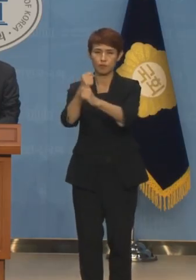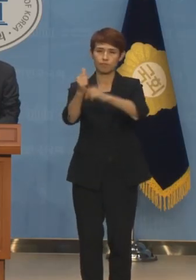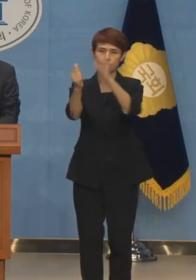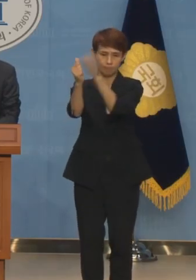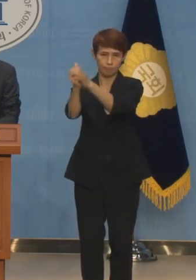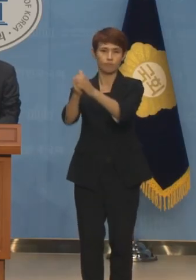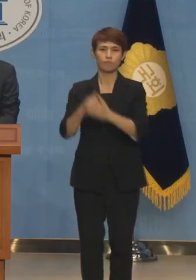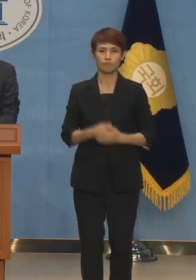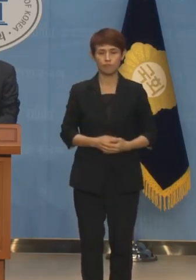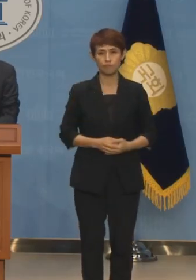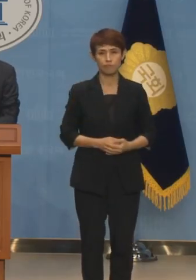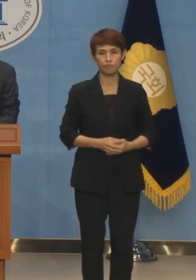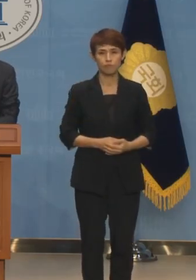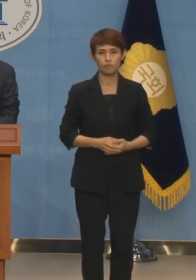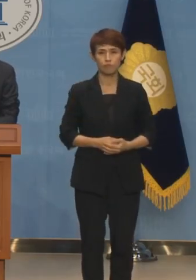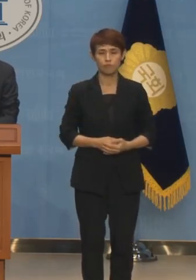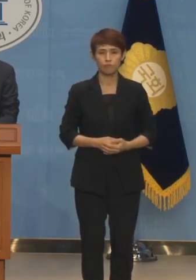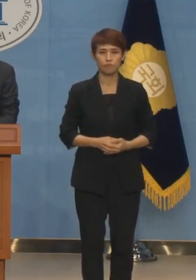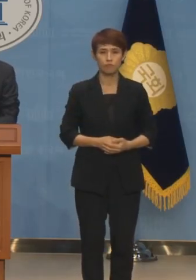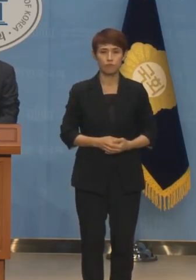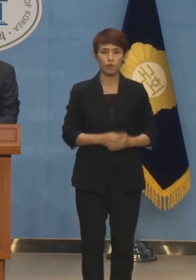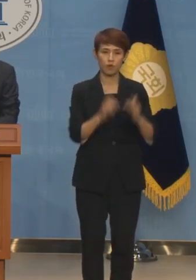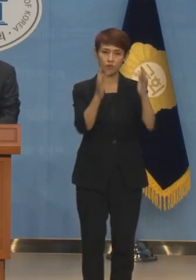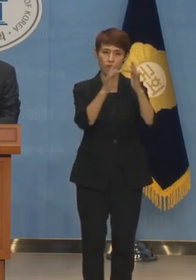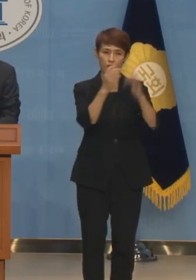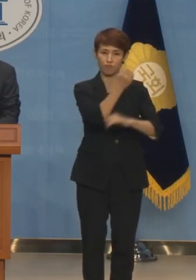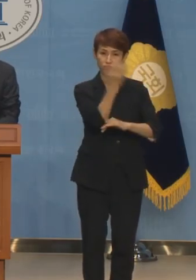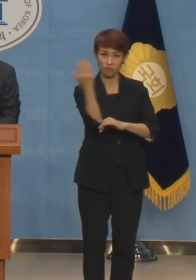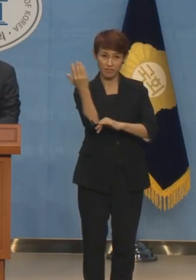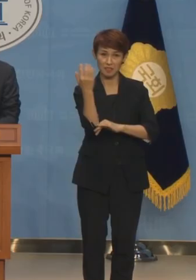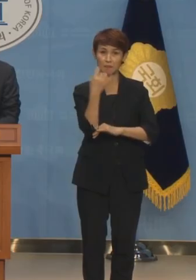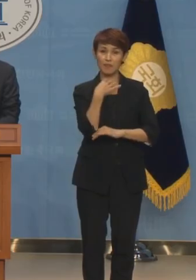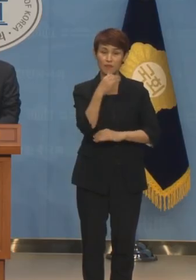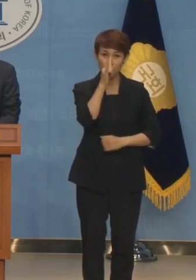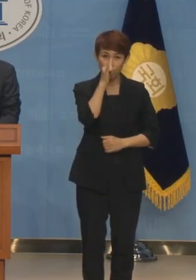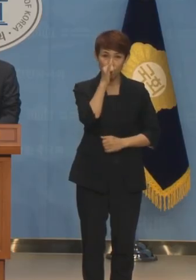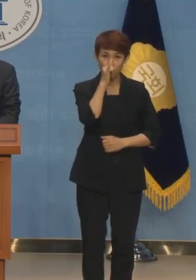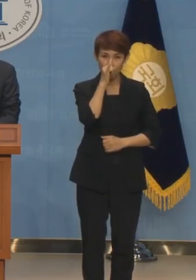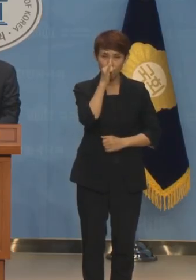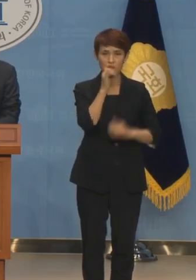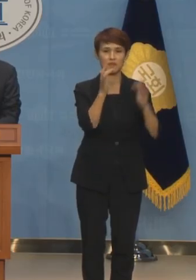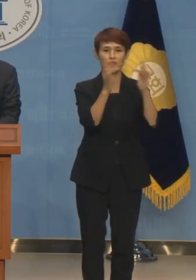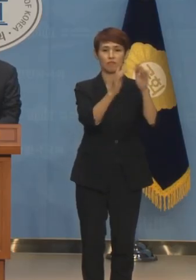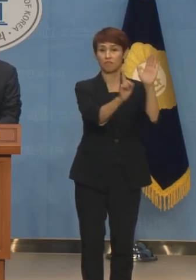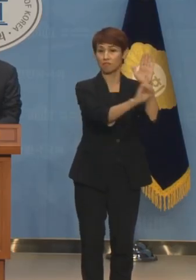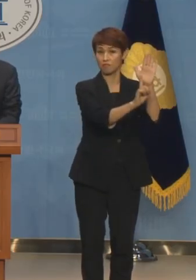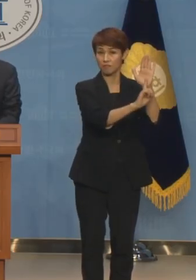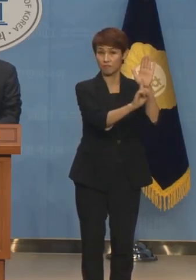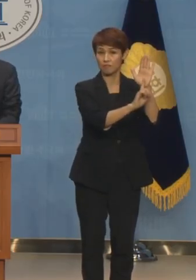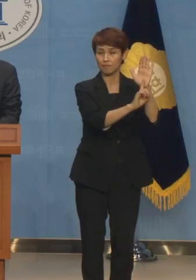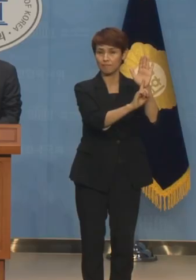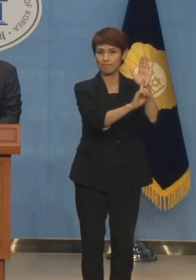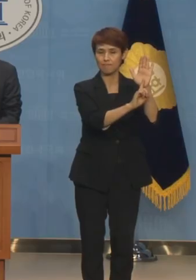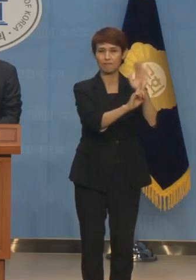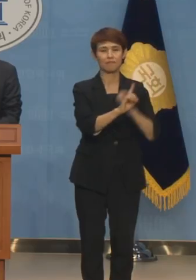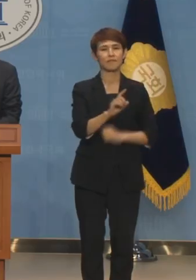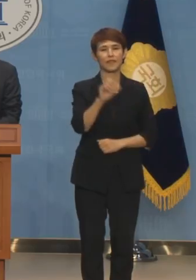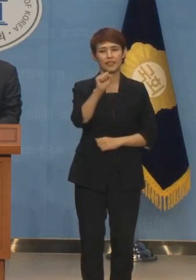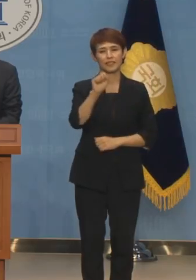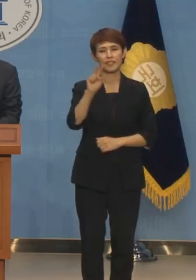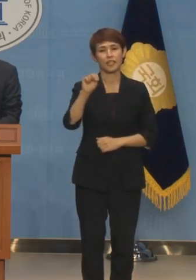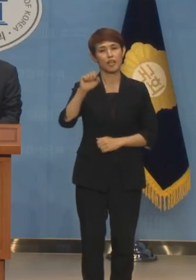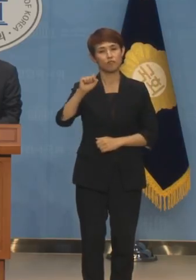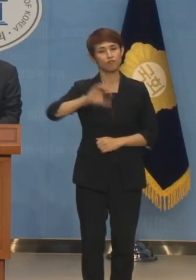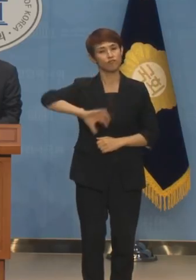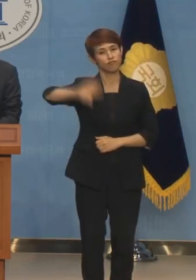했습니다. 또 기존 인터넷 언론사에만 한정되던 인터넷 광고를 SNS 등에서도